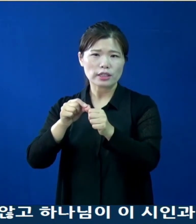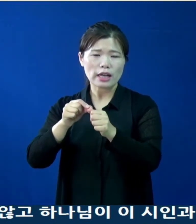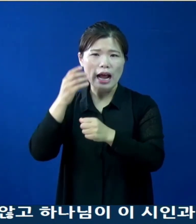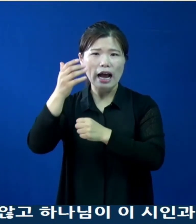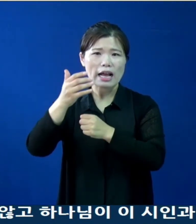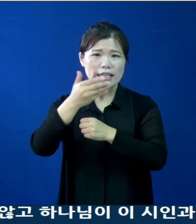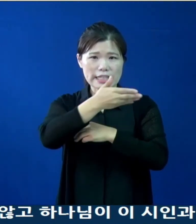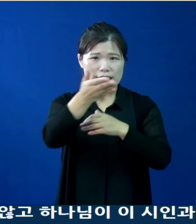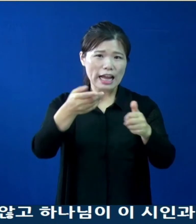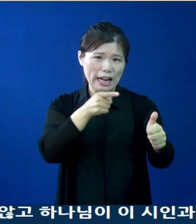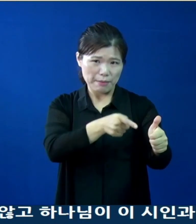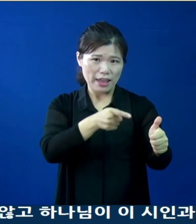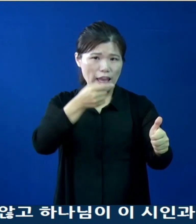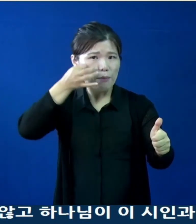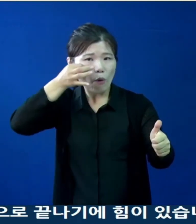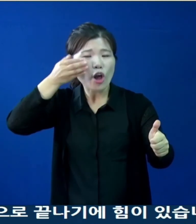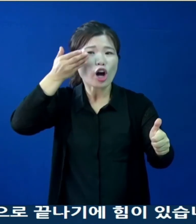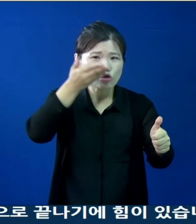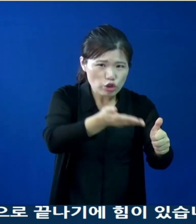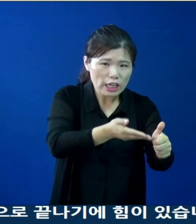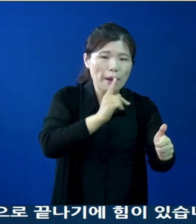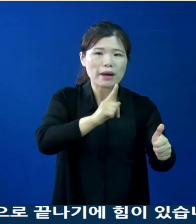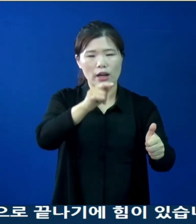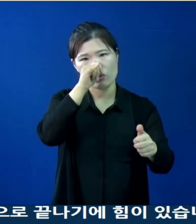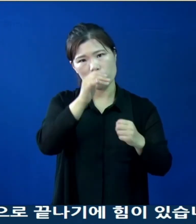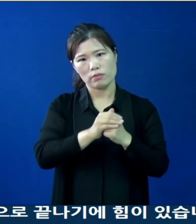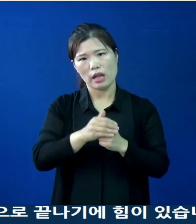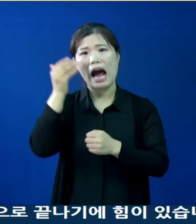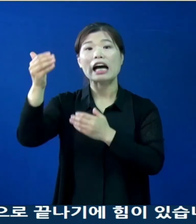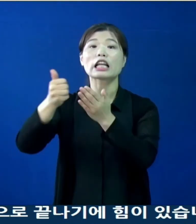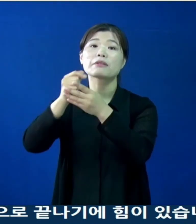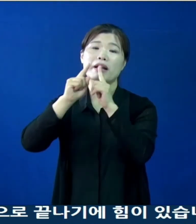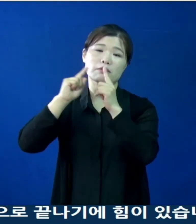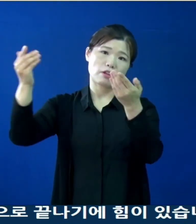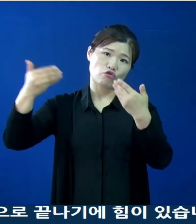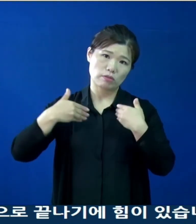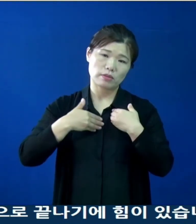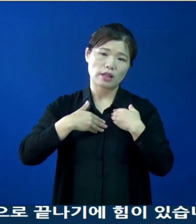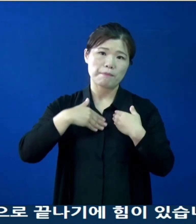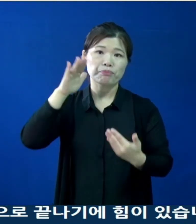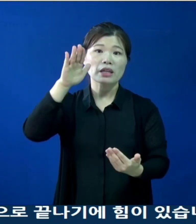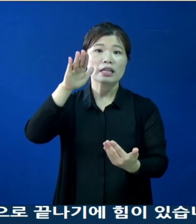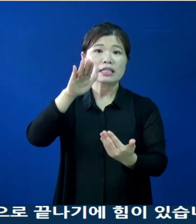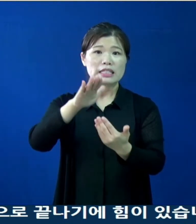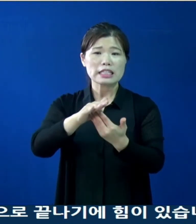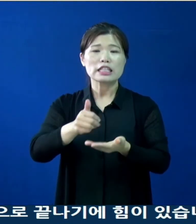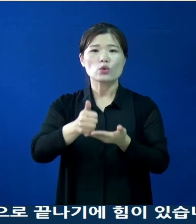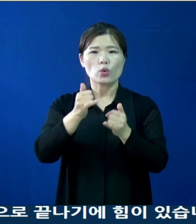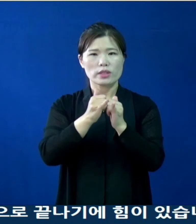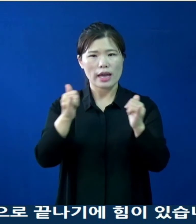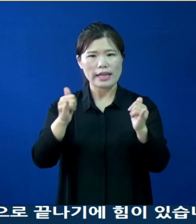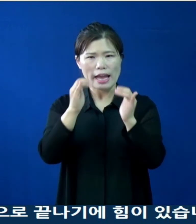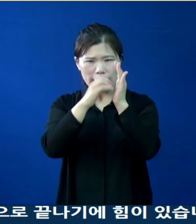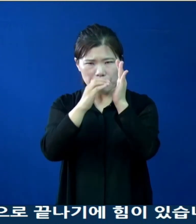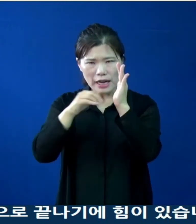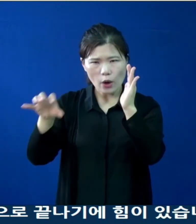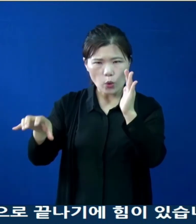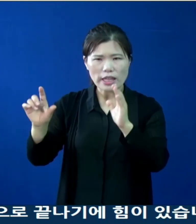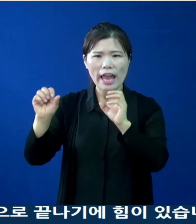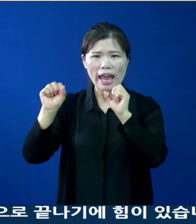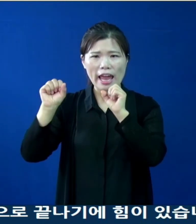하나님의 말씀입니다. 여러분, 지존자의 은밀한 곳에 거하는 자는 마지막이